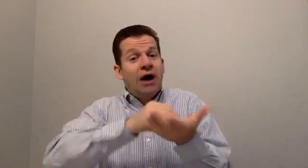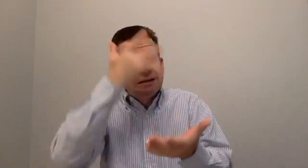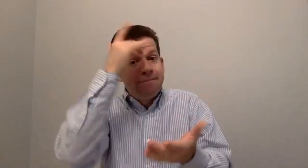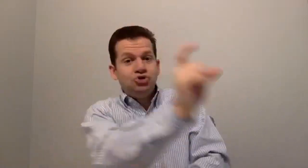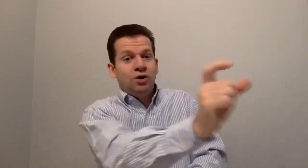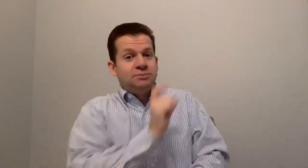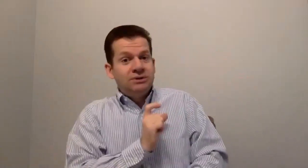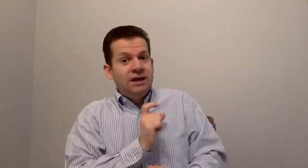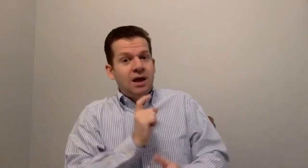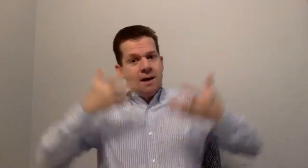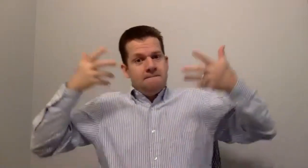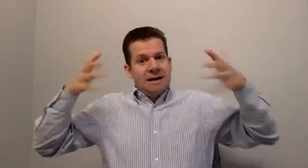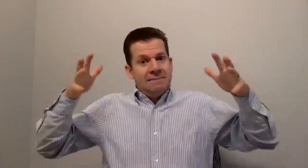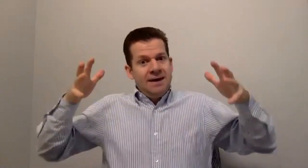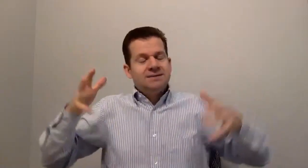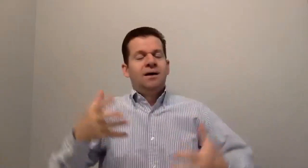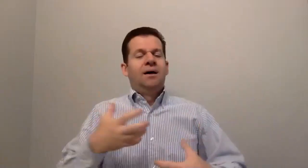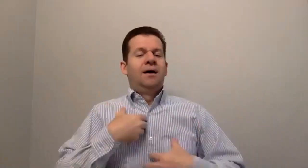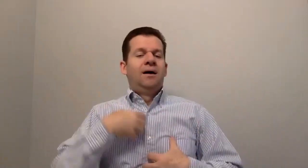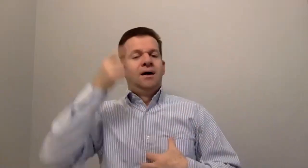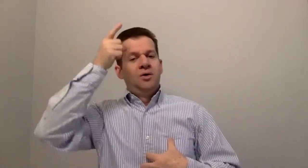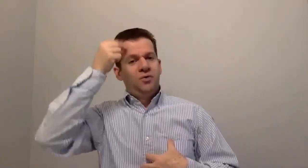Falta a pessoa responder, parabéns,